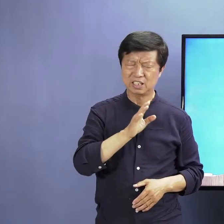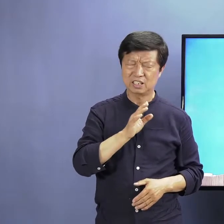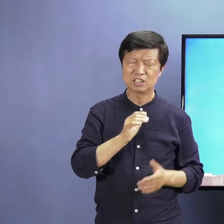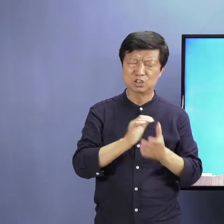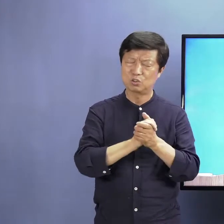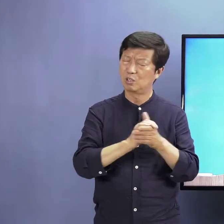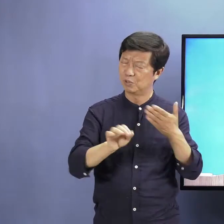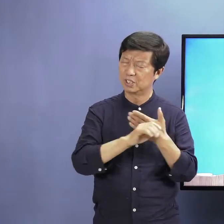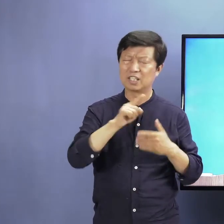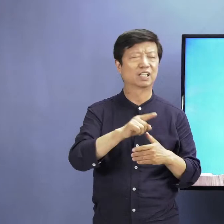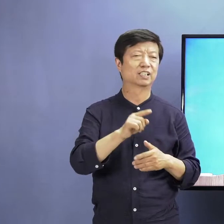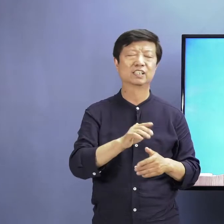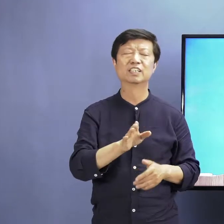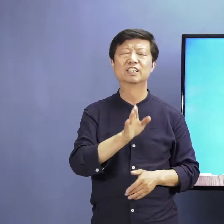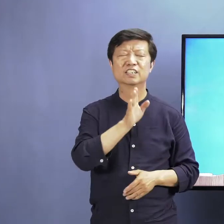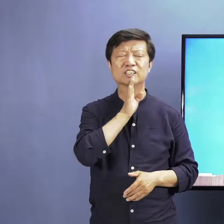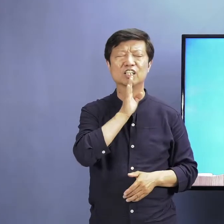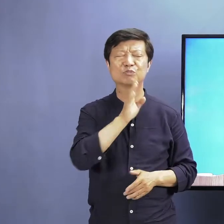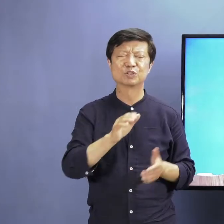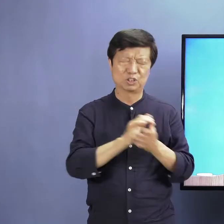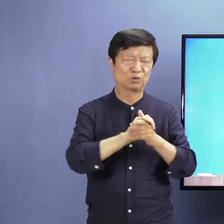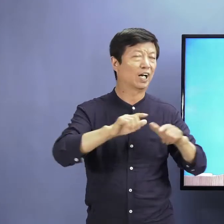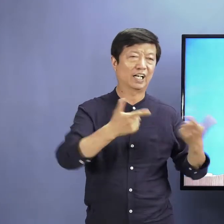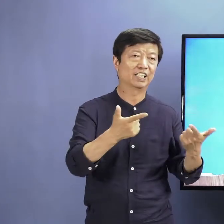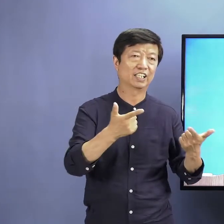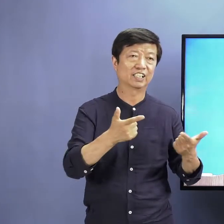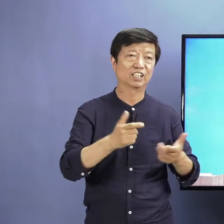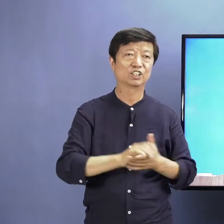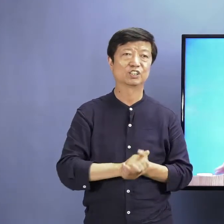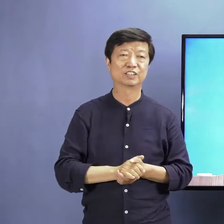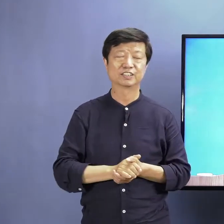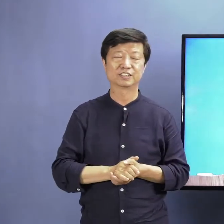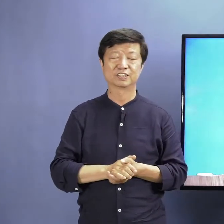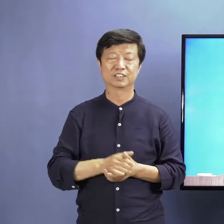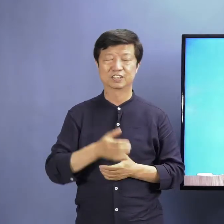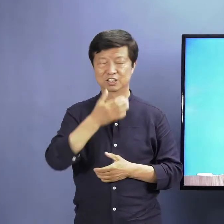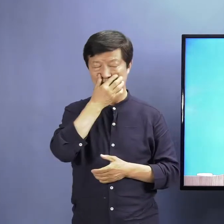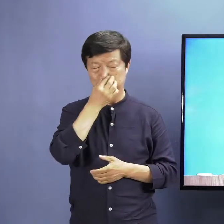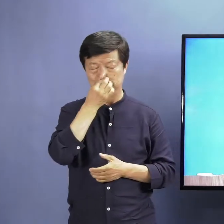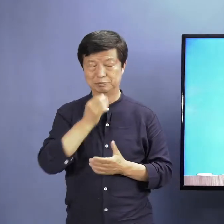있다고 생각해요. 아니, 그 기도 그 소리 데시벨로 결정되는 거 아니에요.